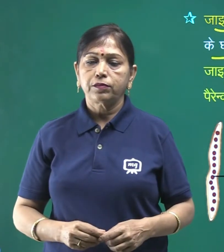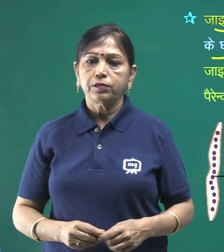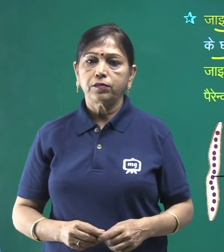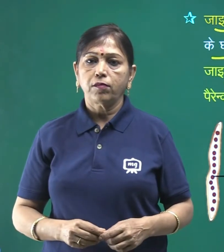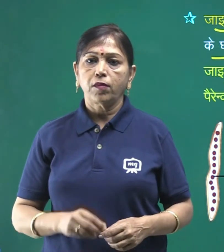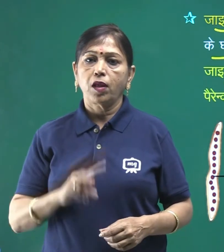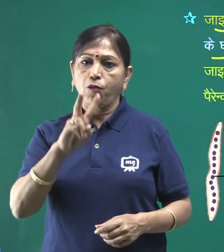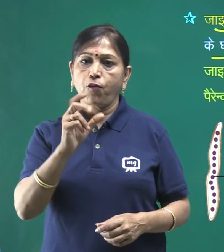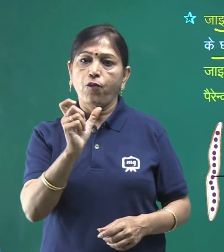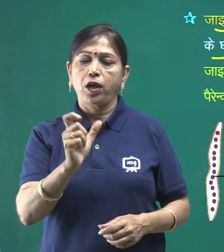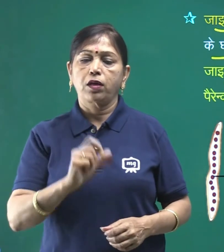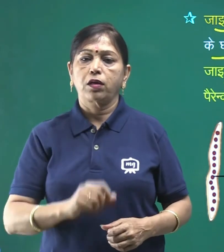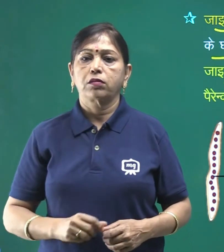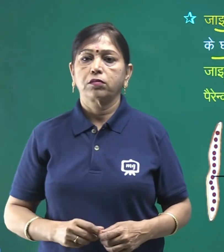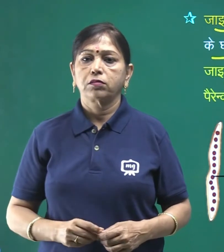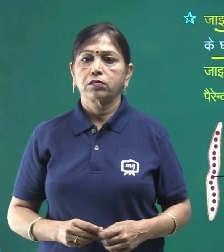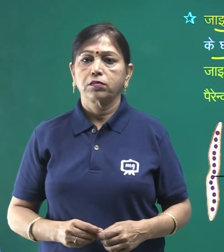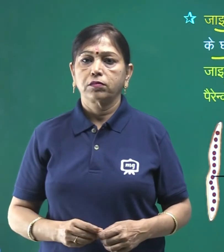वाहिका,